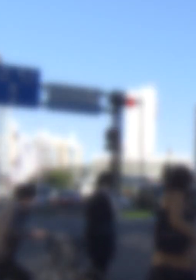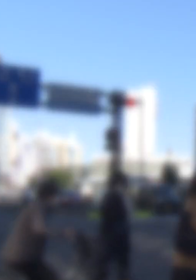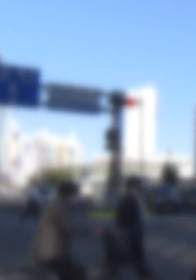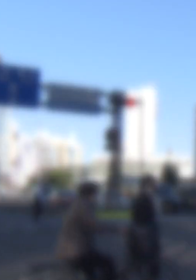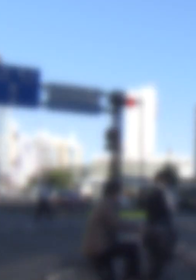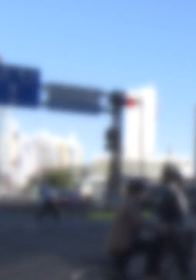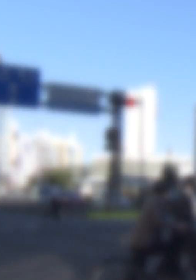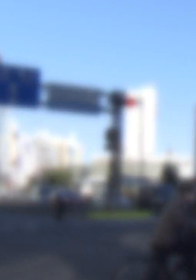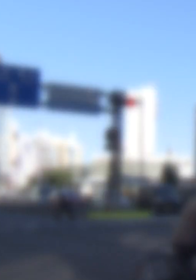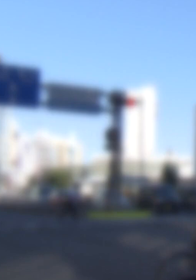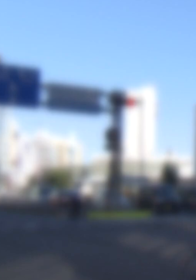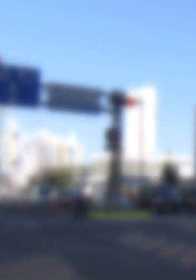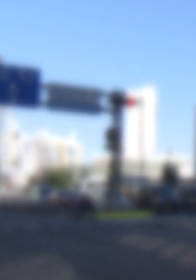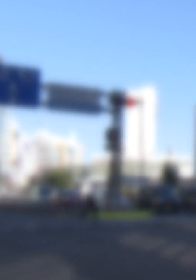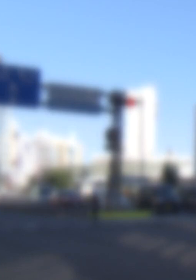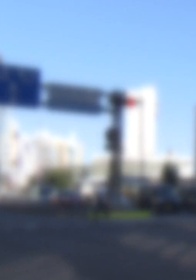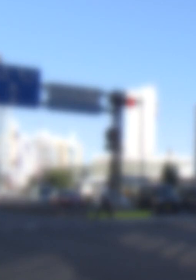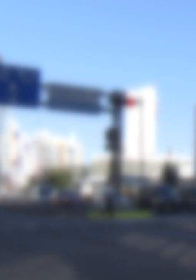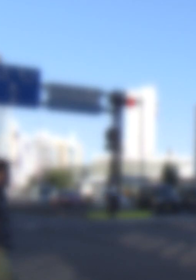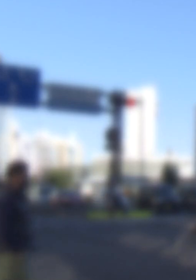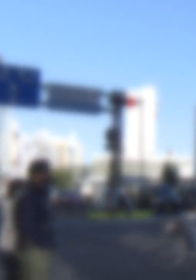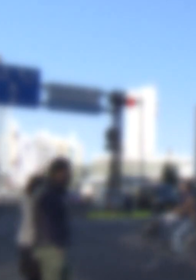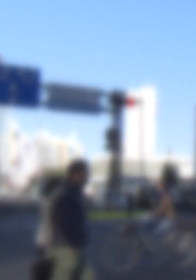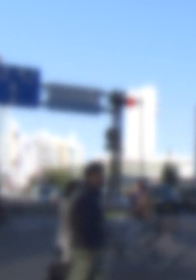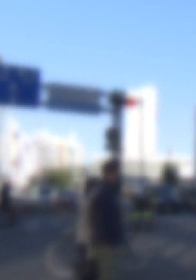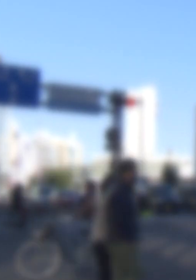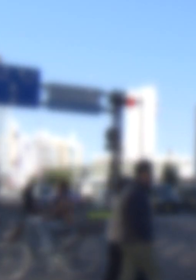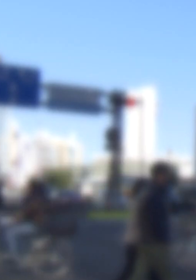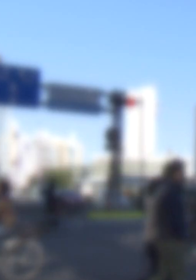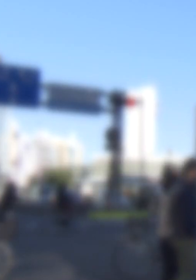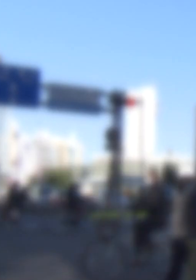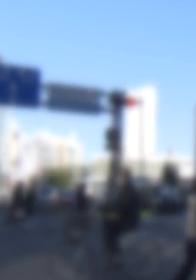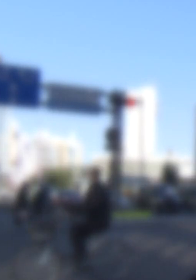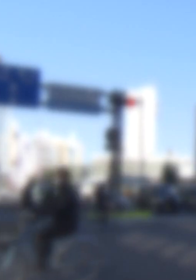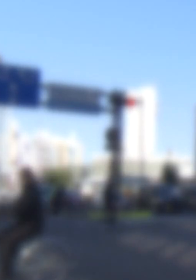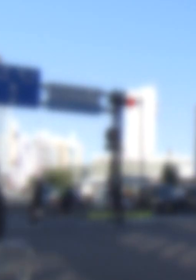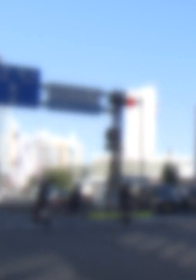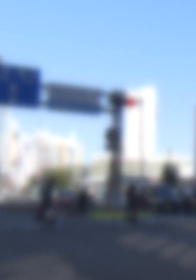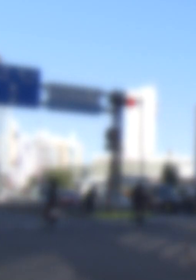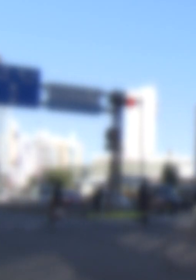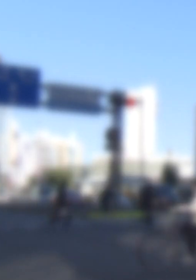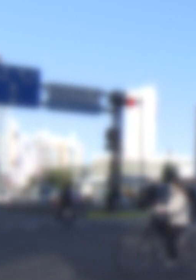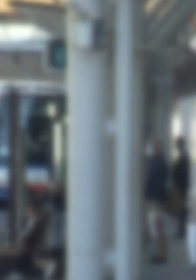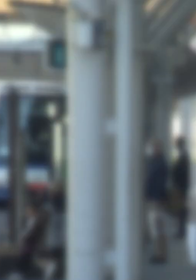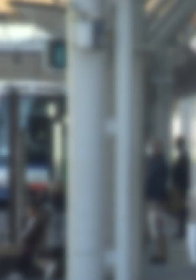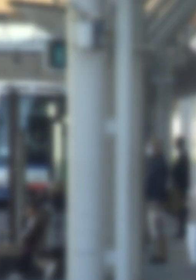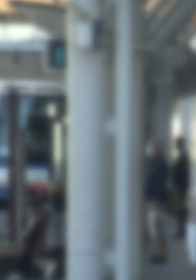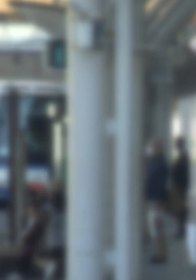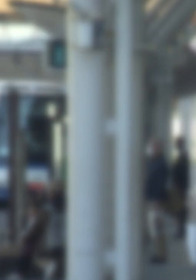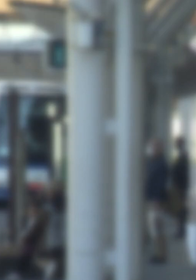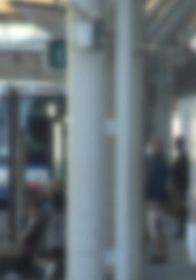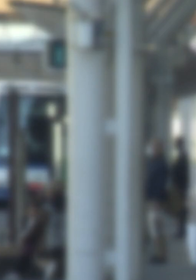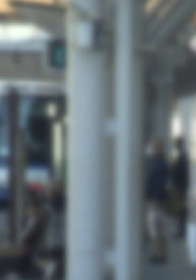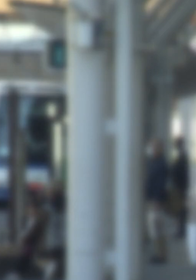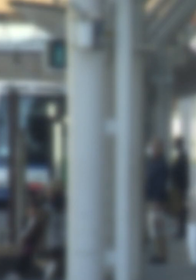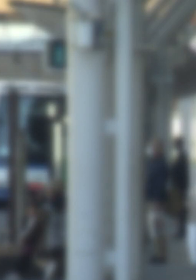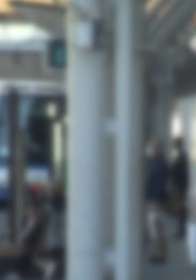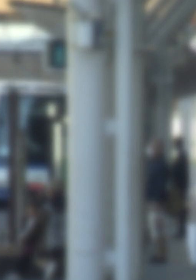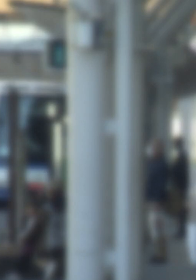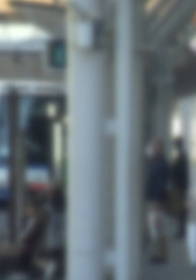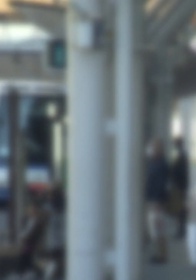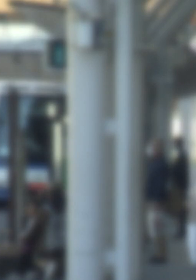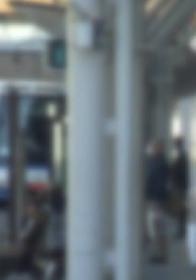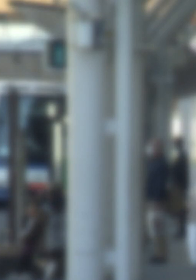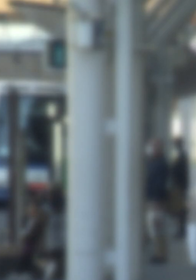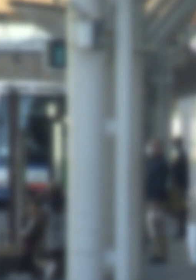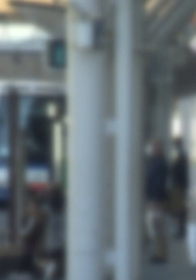また新型コロナ以外の冬特有の病気によって一般医療の負担が増え、医療提供体制に支